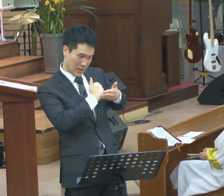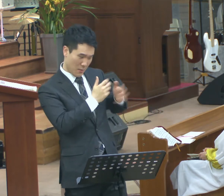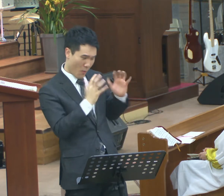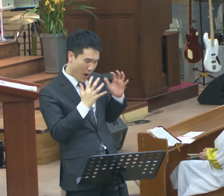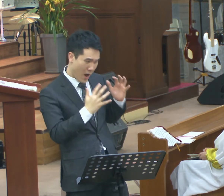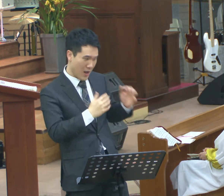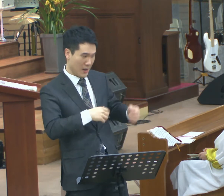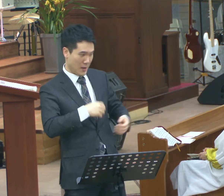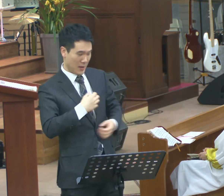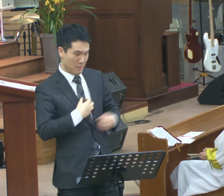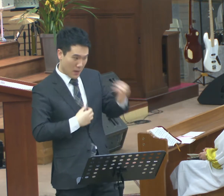여러분, 그런 경우가 굉장히 많아요.